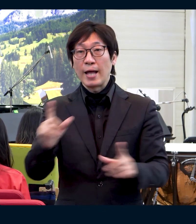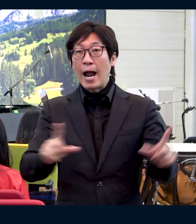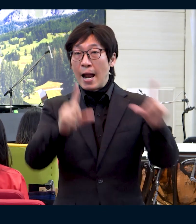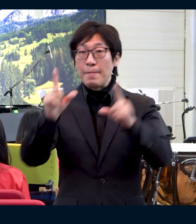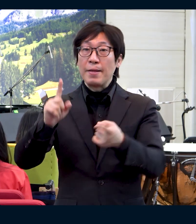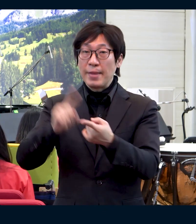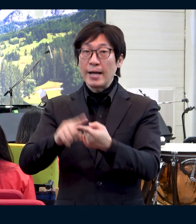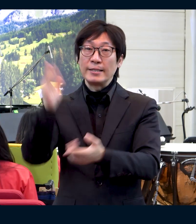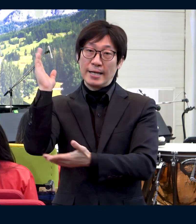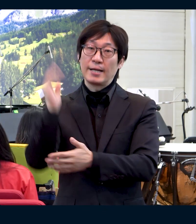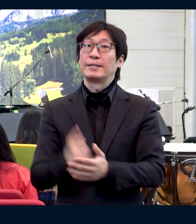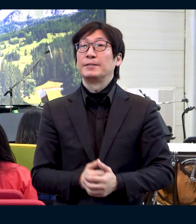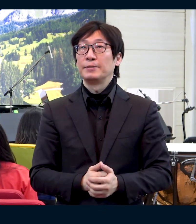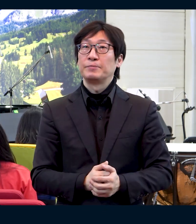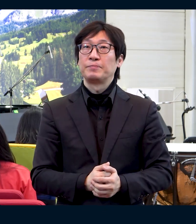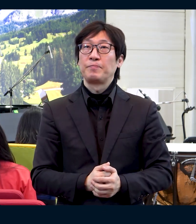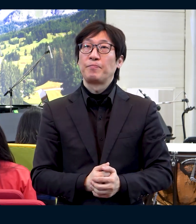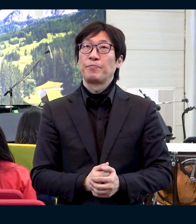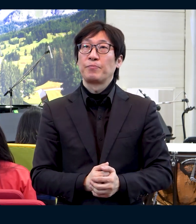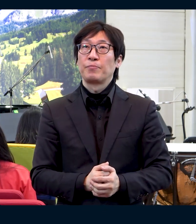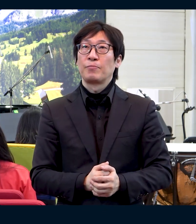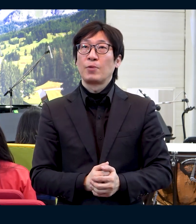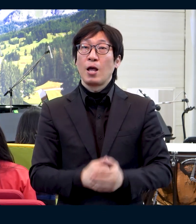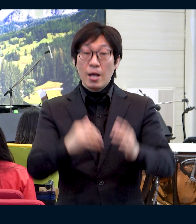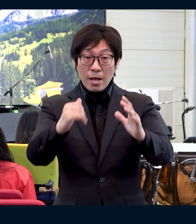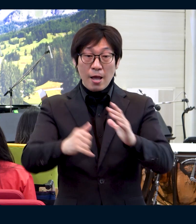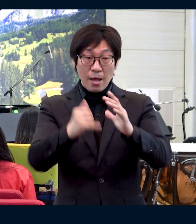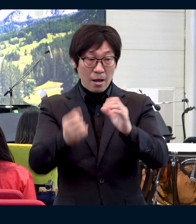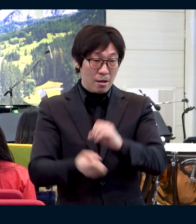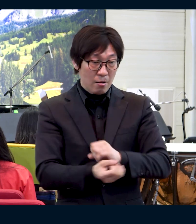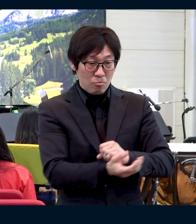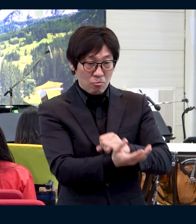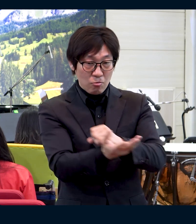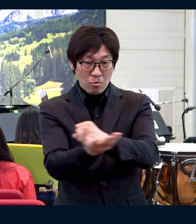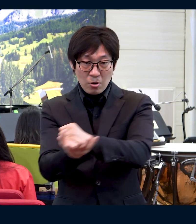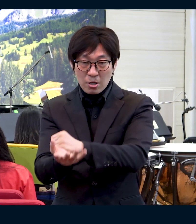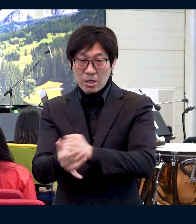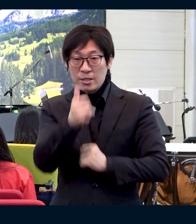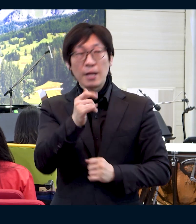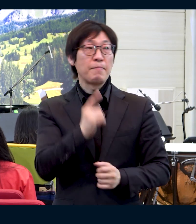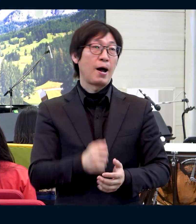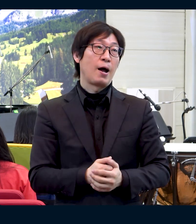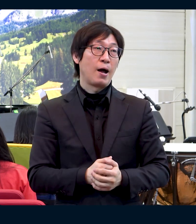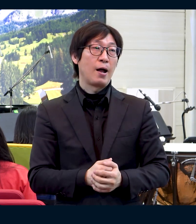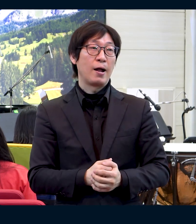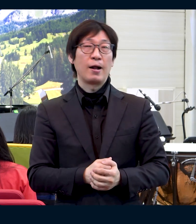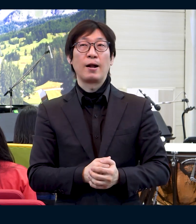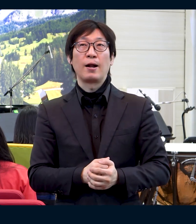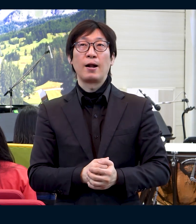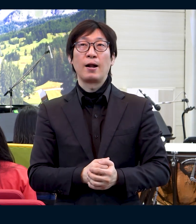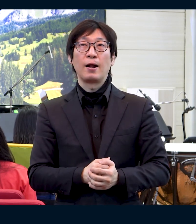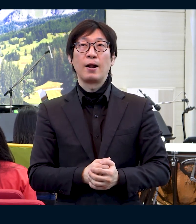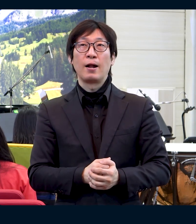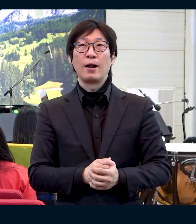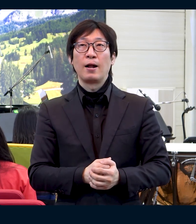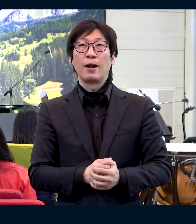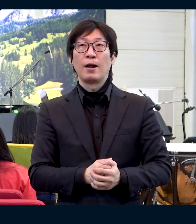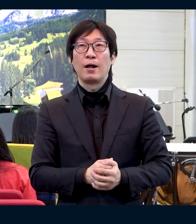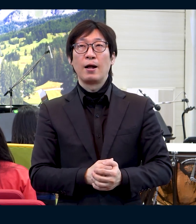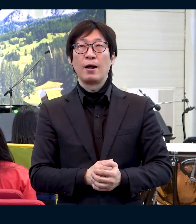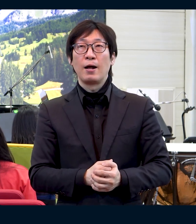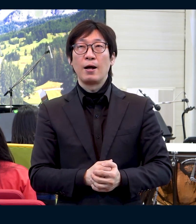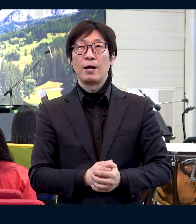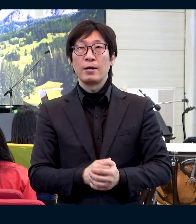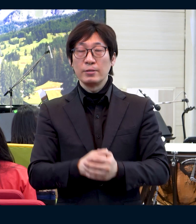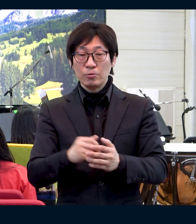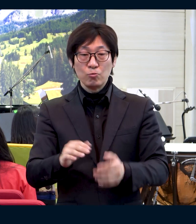대한 이야기를 말해주고 있습니다. 세상 가운데 영향력을 주고 있다고 말하는 것입니다. 우리들의 삶 가운데 말로만 모든 것이 이루어질